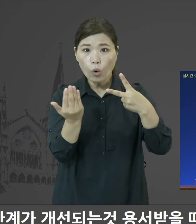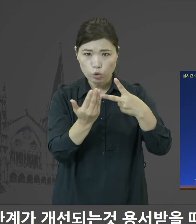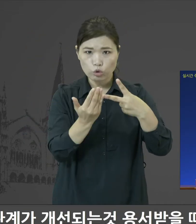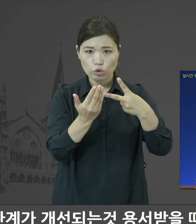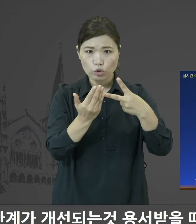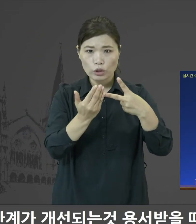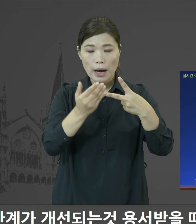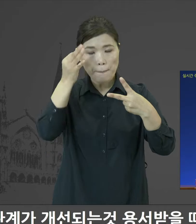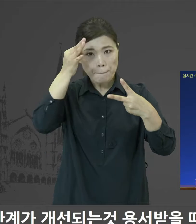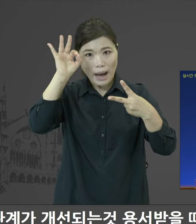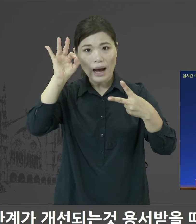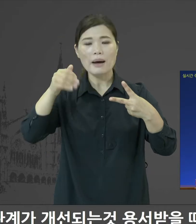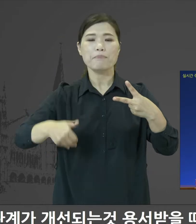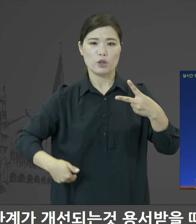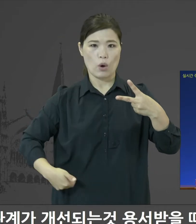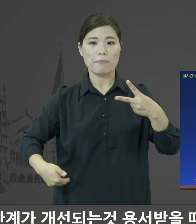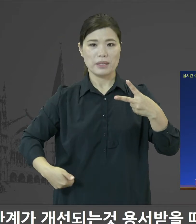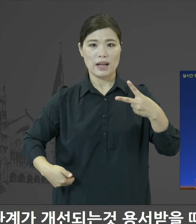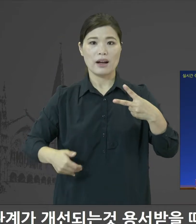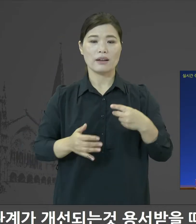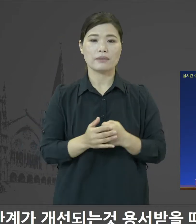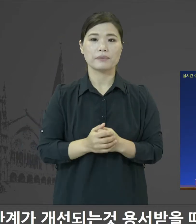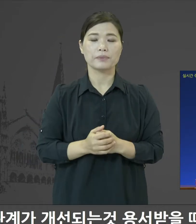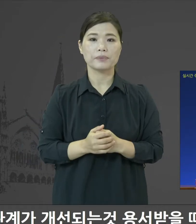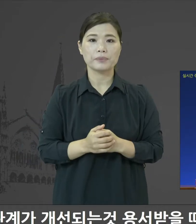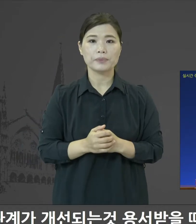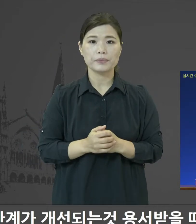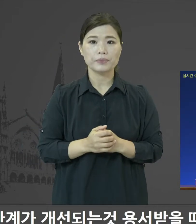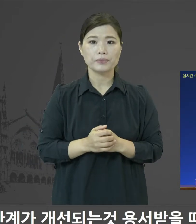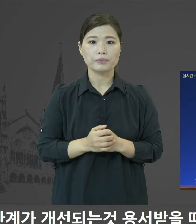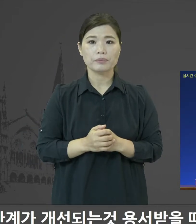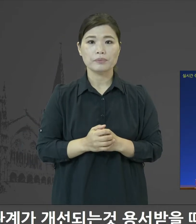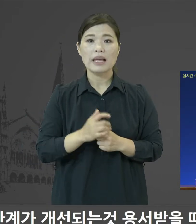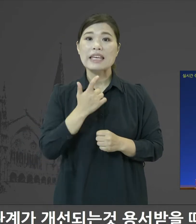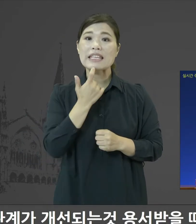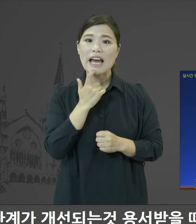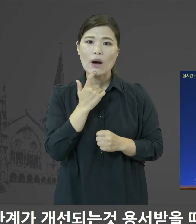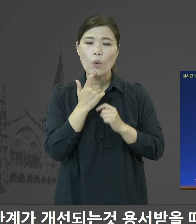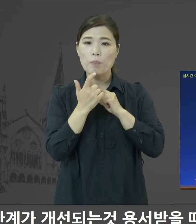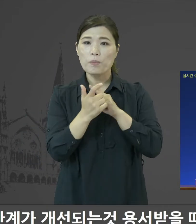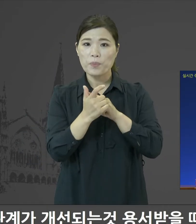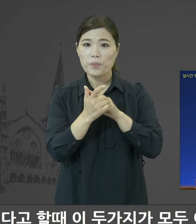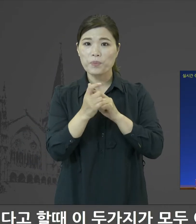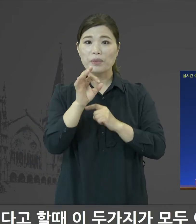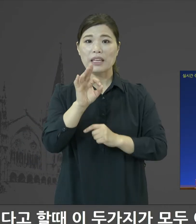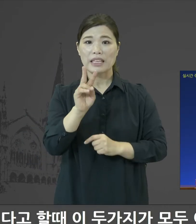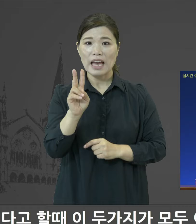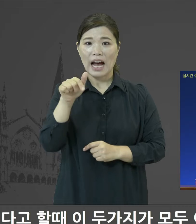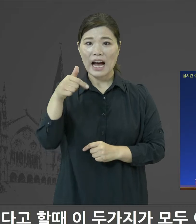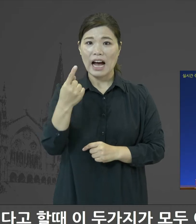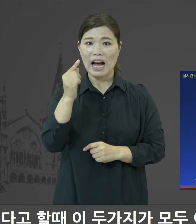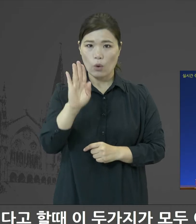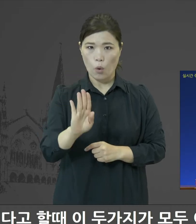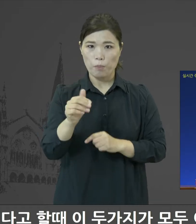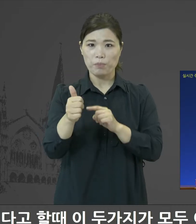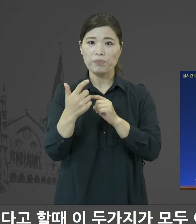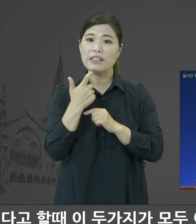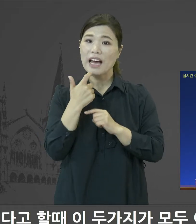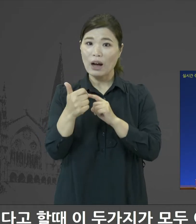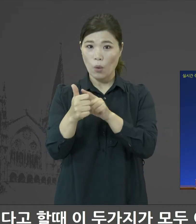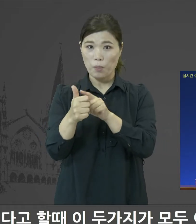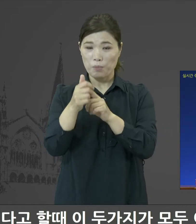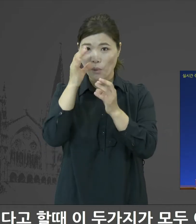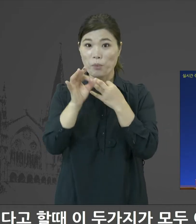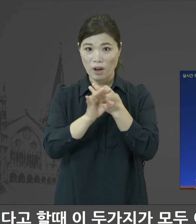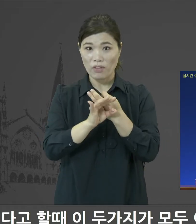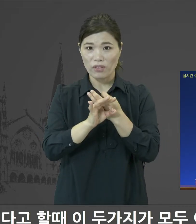사실을 기억해야 할 것입니다. 야곱의 인생에는 크고 작은 어려움들이 있었습니다. 그의 인생의